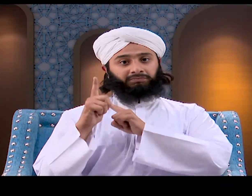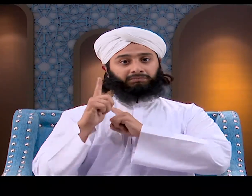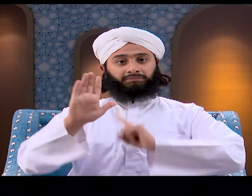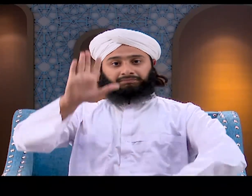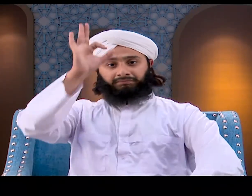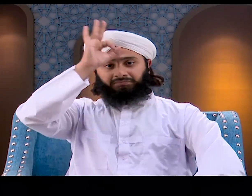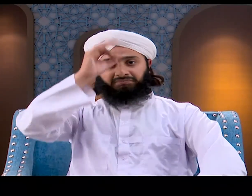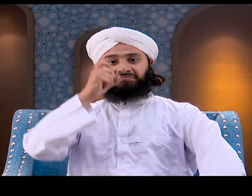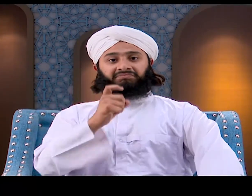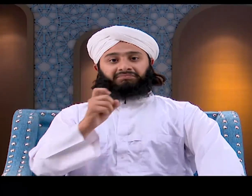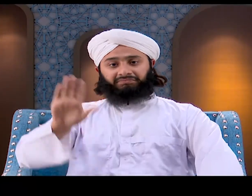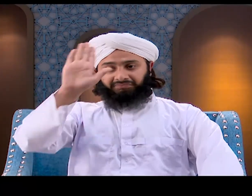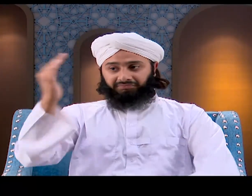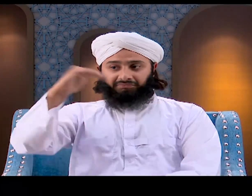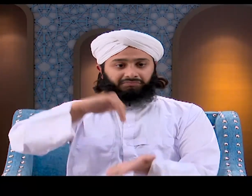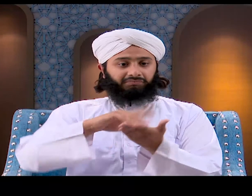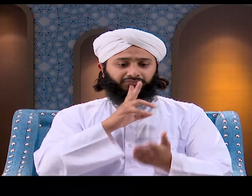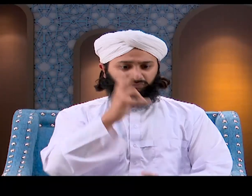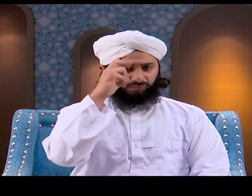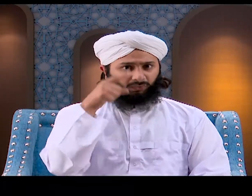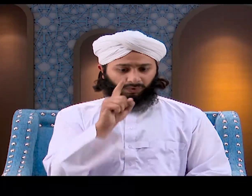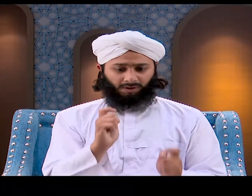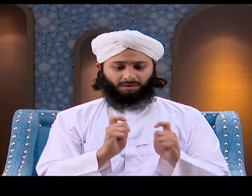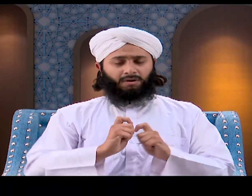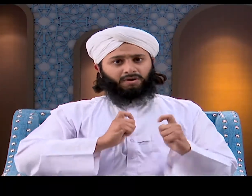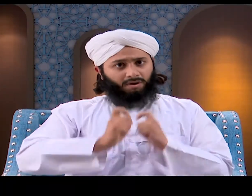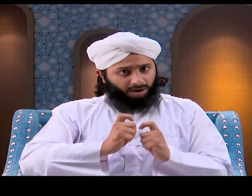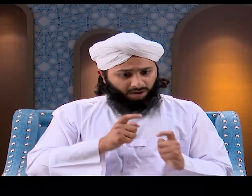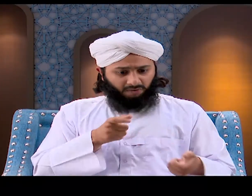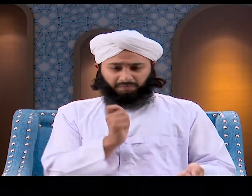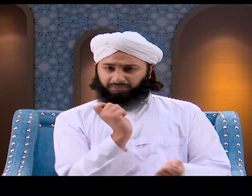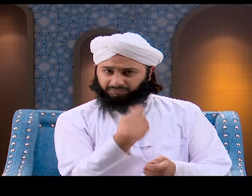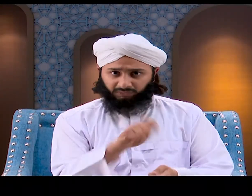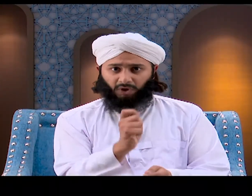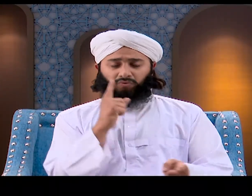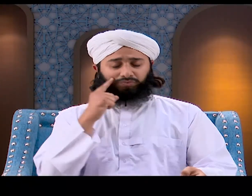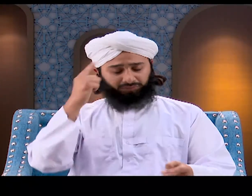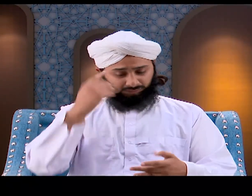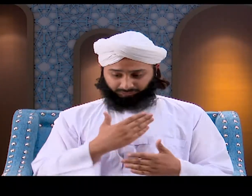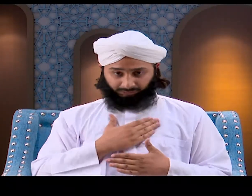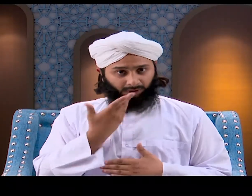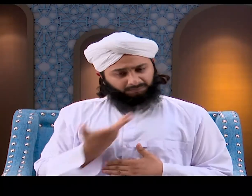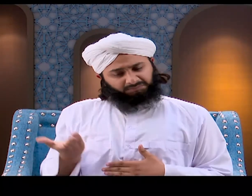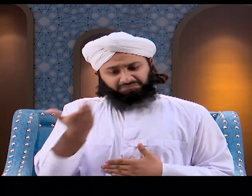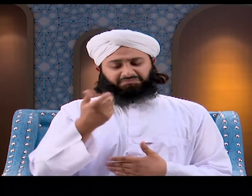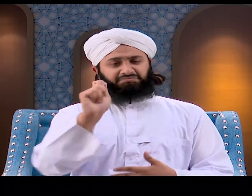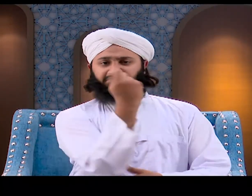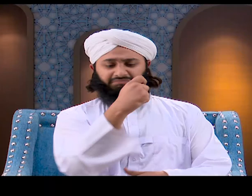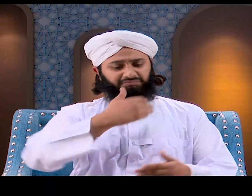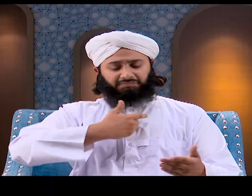ہیں، اے بادشاہ کے بیٹے، اگر جنگ کے ذریعے موت کو ٹالا جا سکتا تو ہم اپنی جان پر کھیل کر بھی آپ کو بچا لیتے۔ پھر